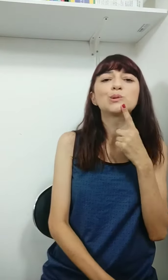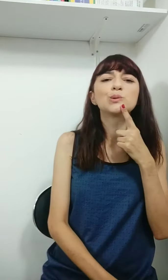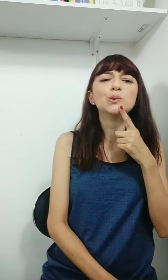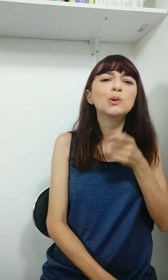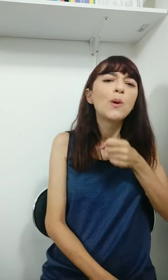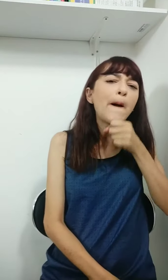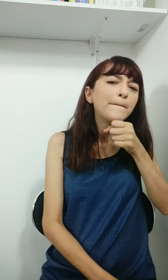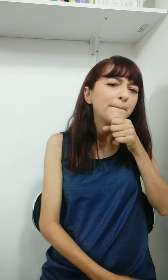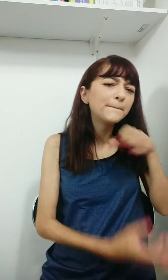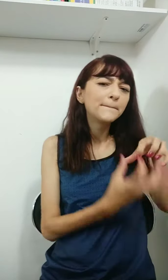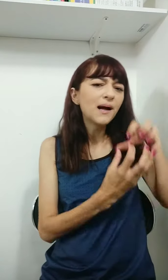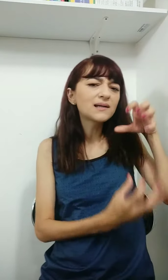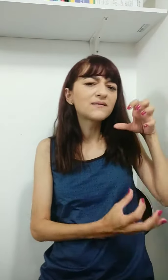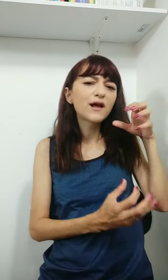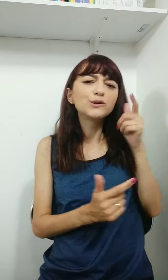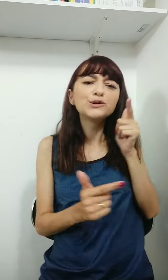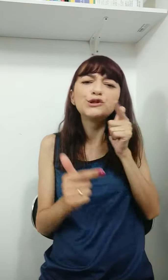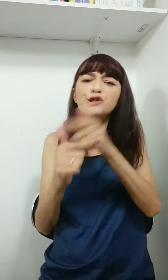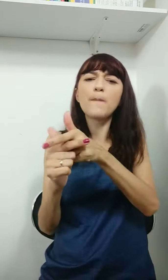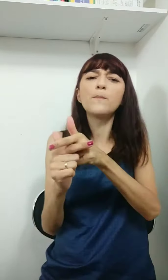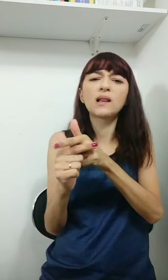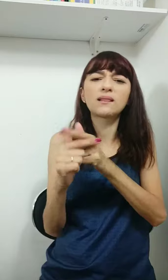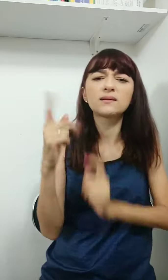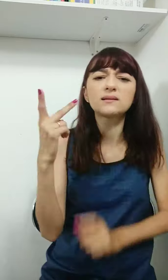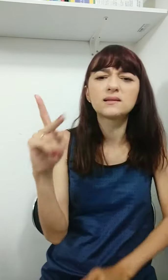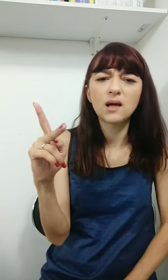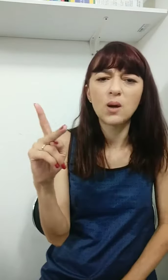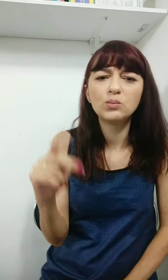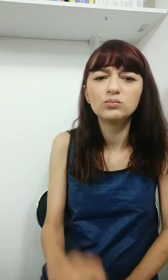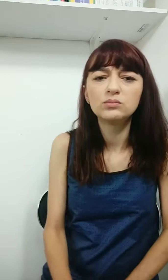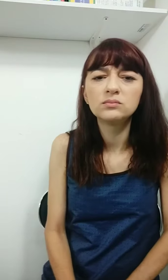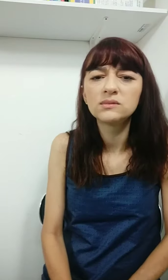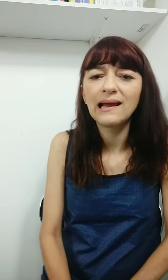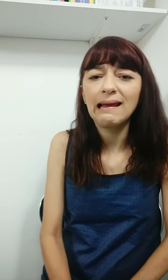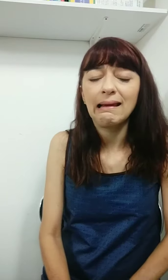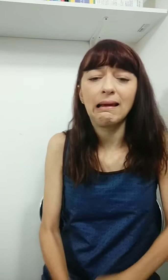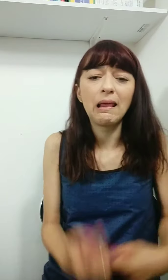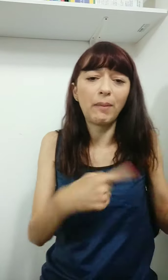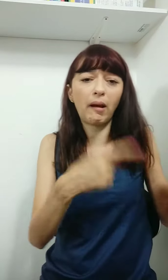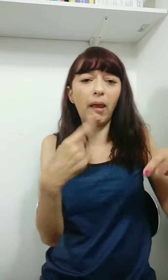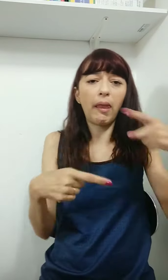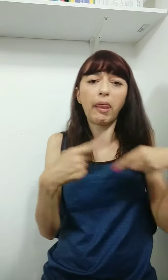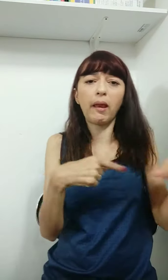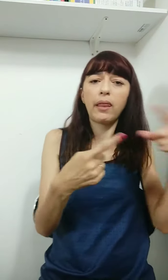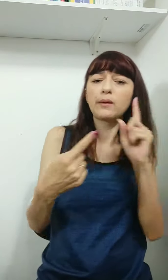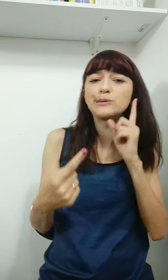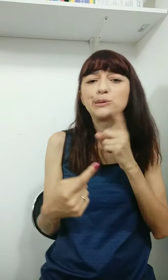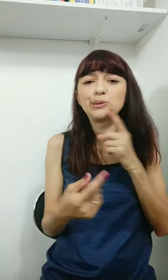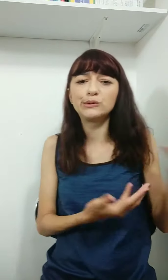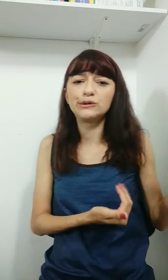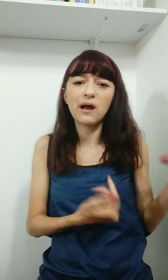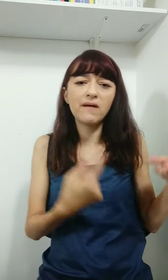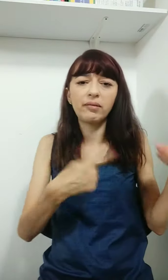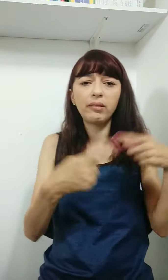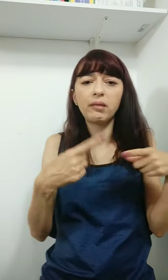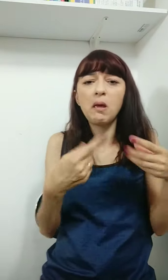aconteceu o seguinte, né? Tem um surdo ali mais velho que chamou a atenção dela, né? Acabou discutindo ali com o